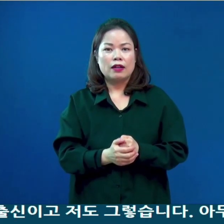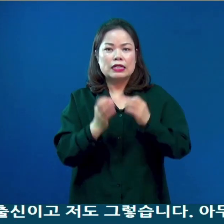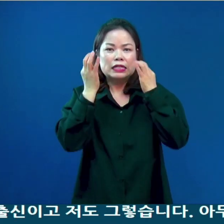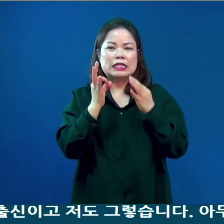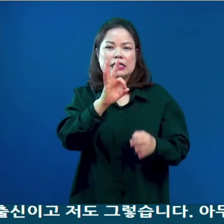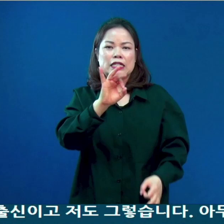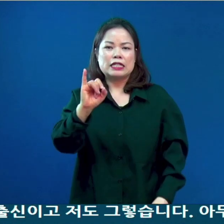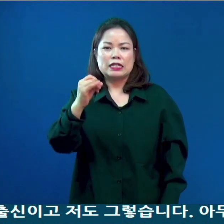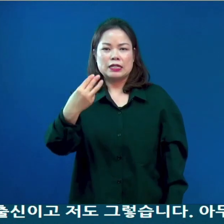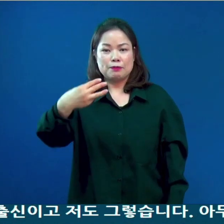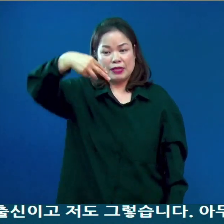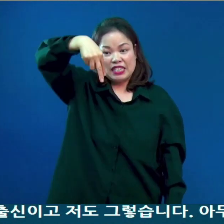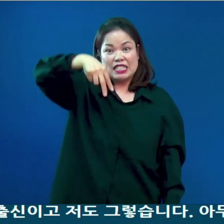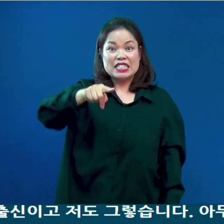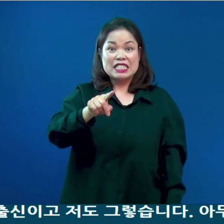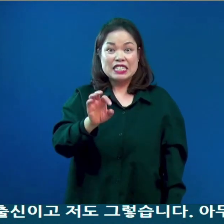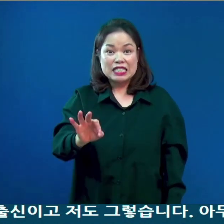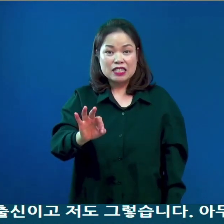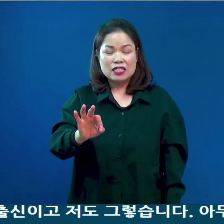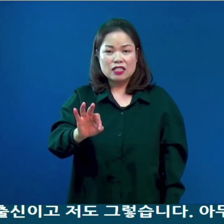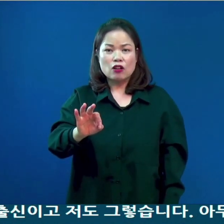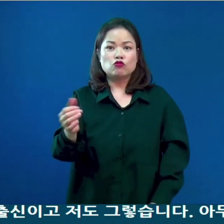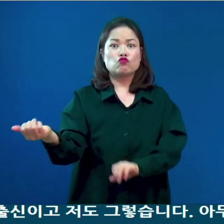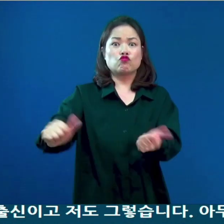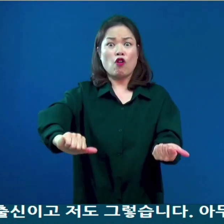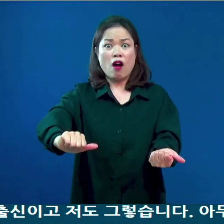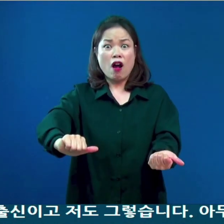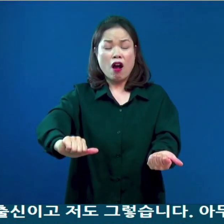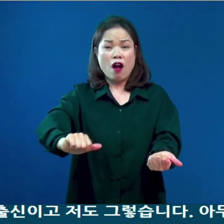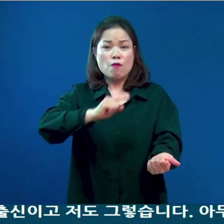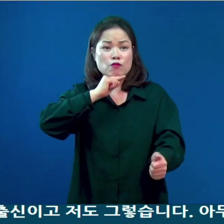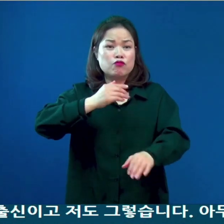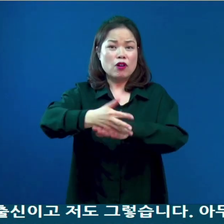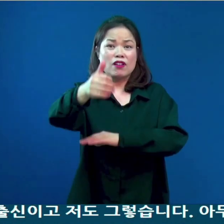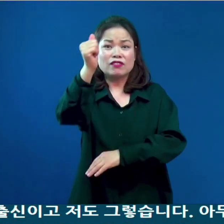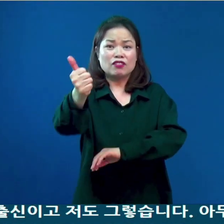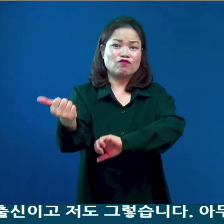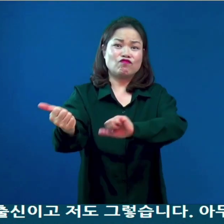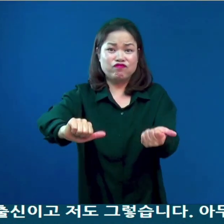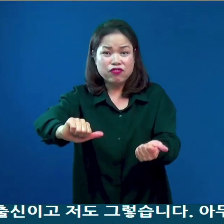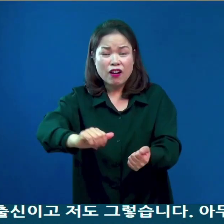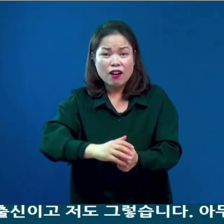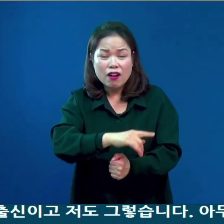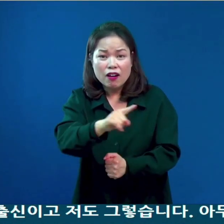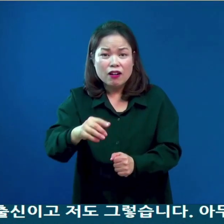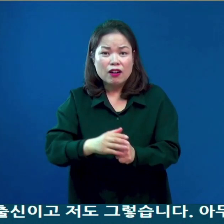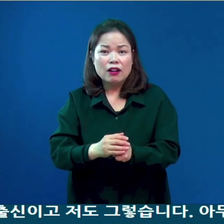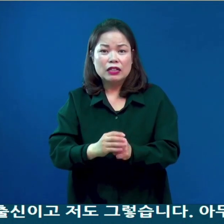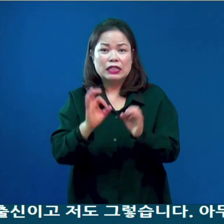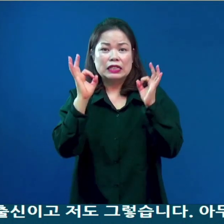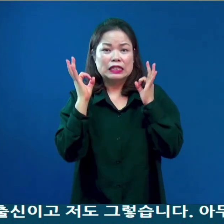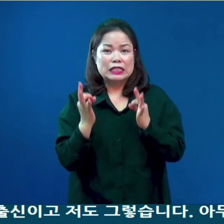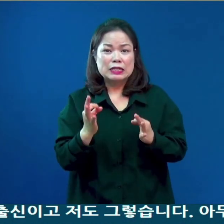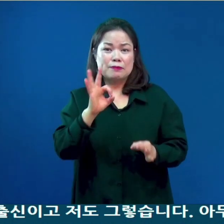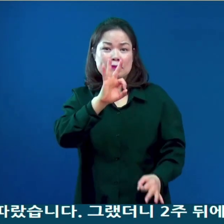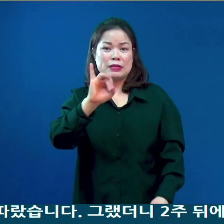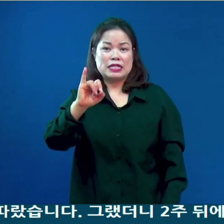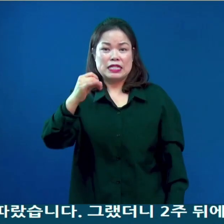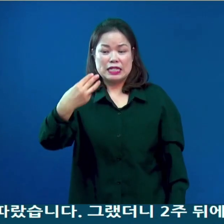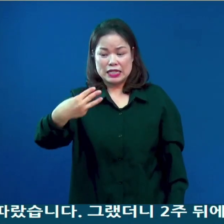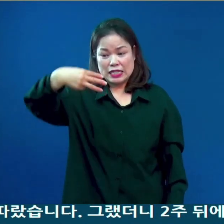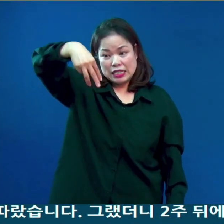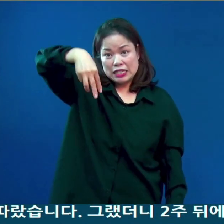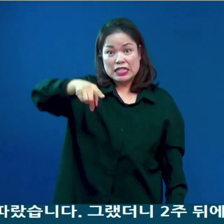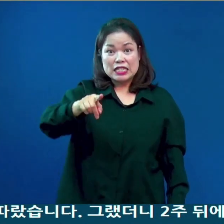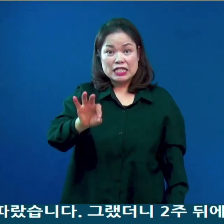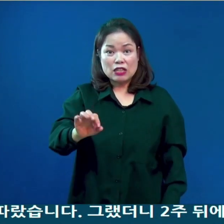김일성 죽었습니다. 엄청난 일이었습니다. 그래서 지금도 저는 김일성 당시 주석의 사망을 이렇게